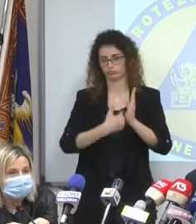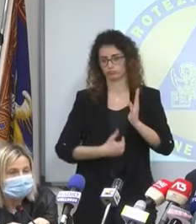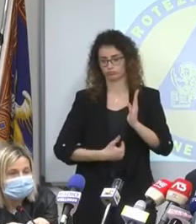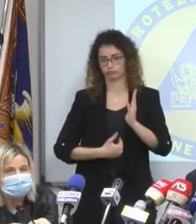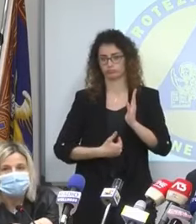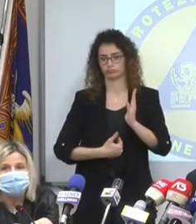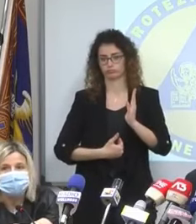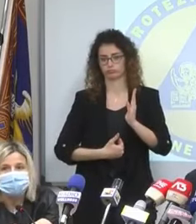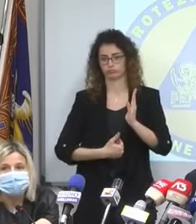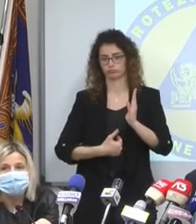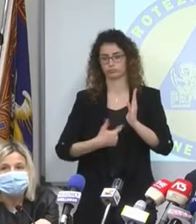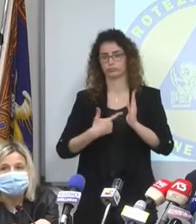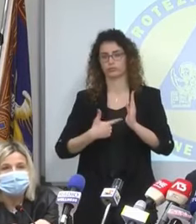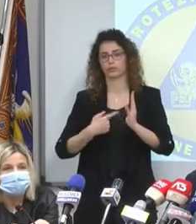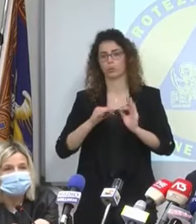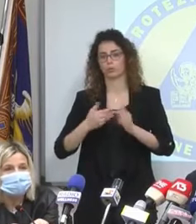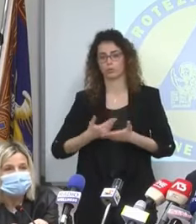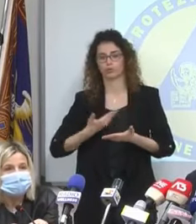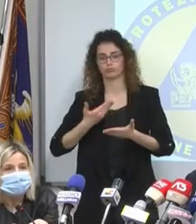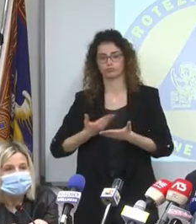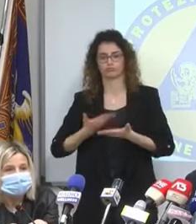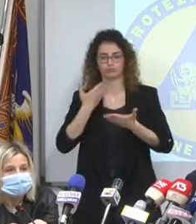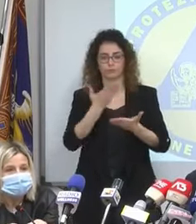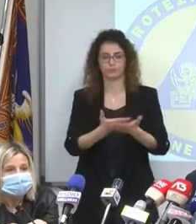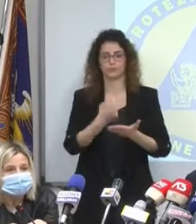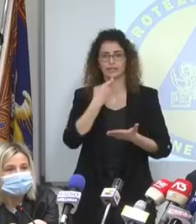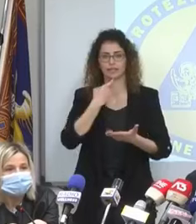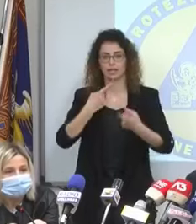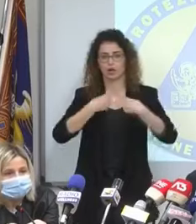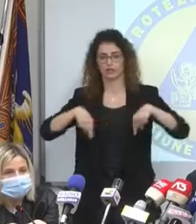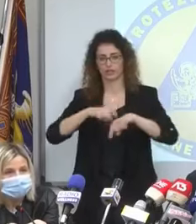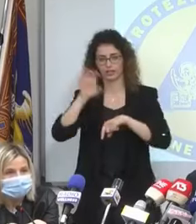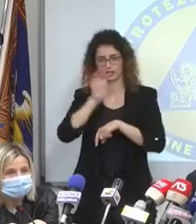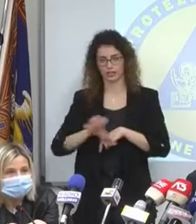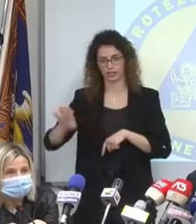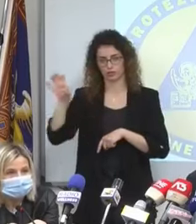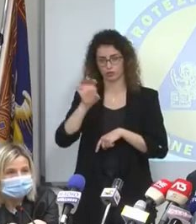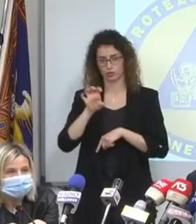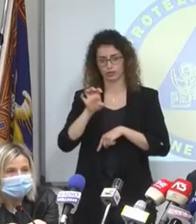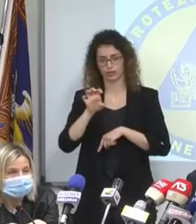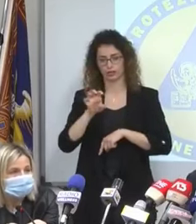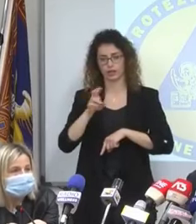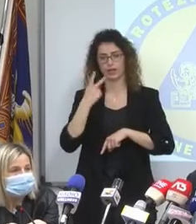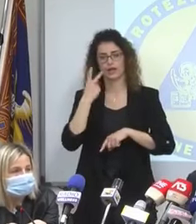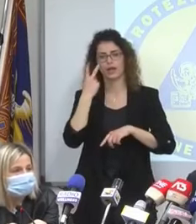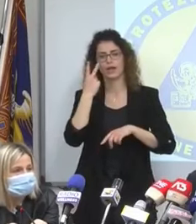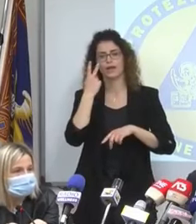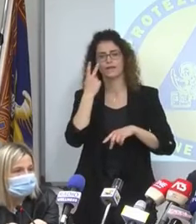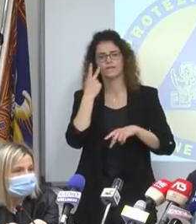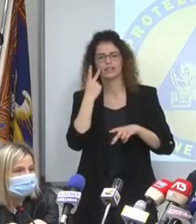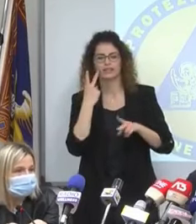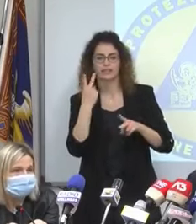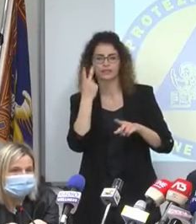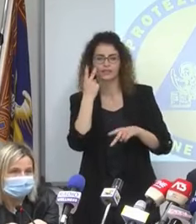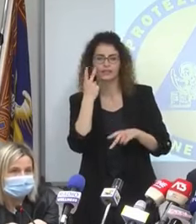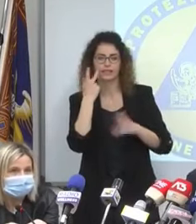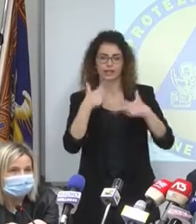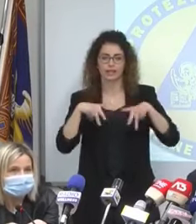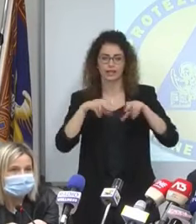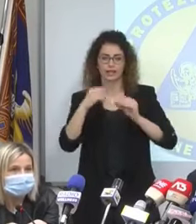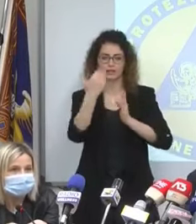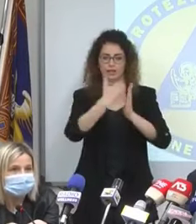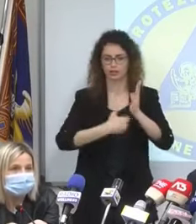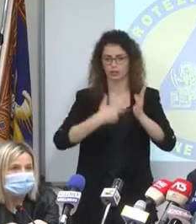gruppo, proprio su mandato della conferenza delle regioni, per rivedere tutte le linee guida che sono state